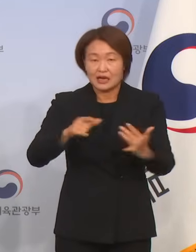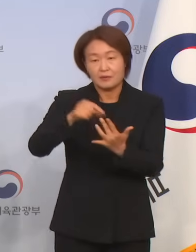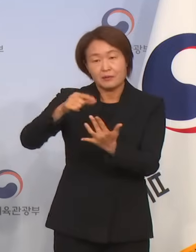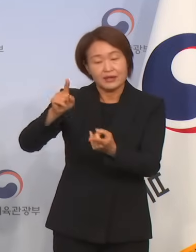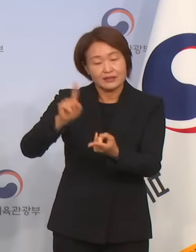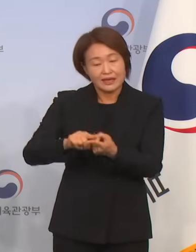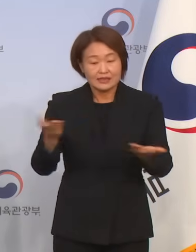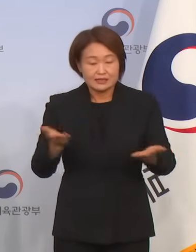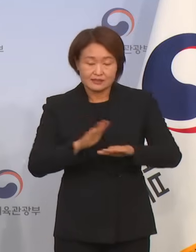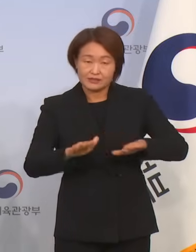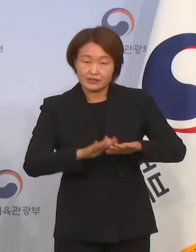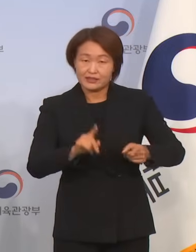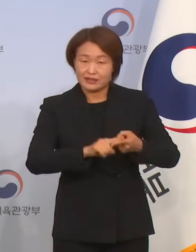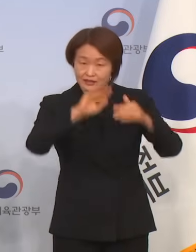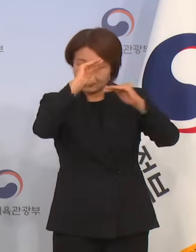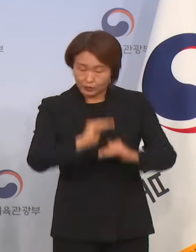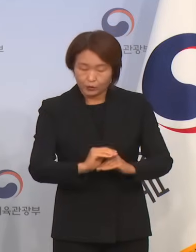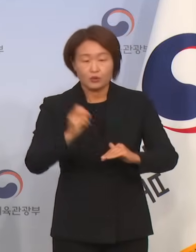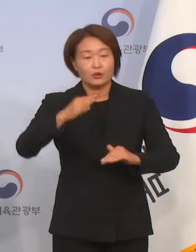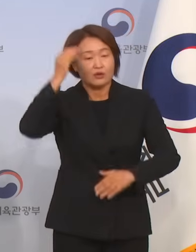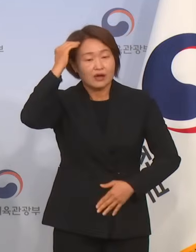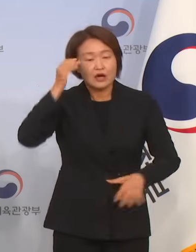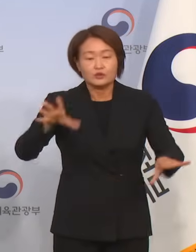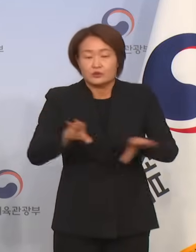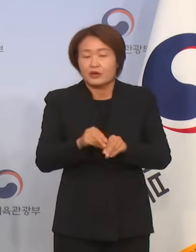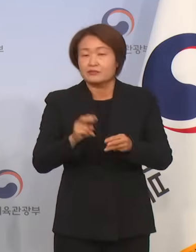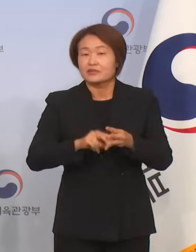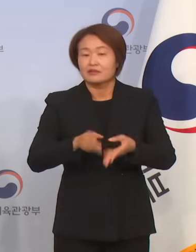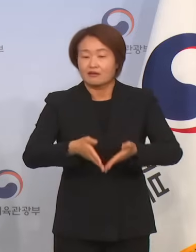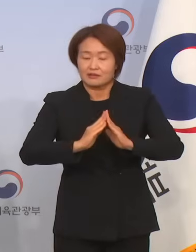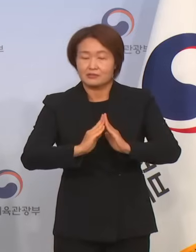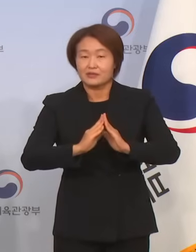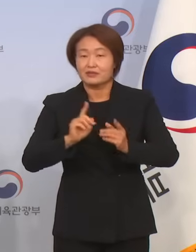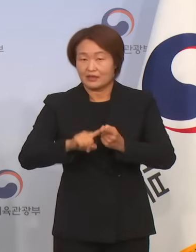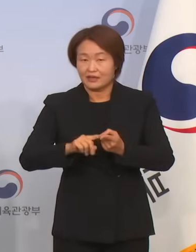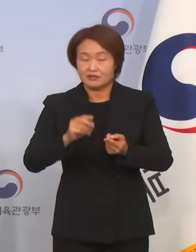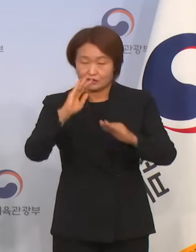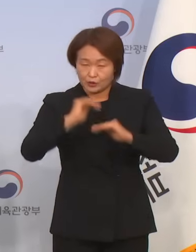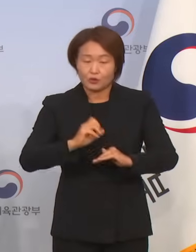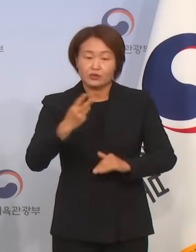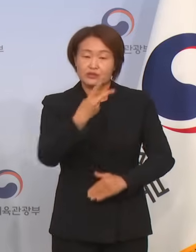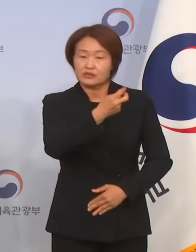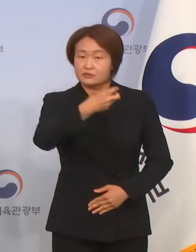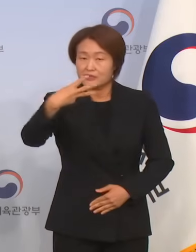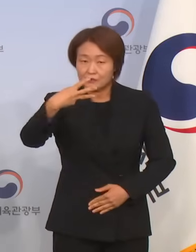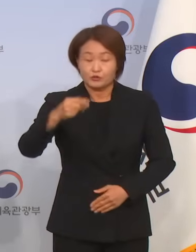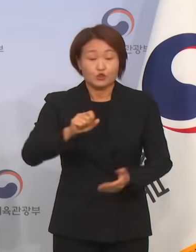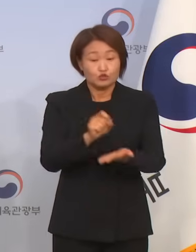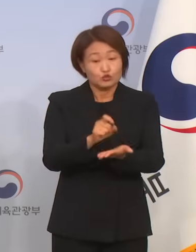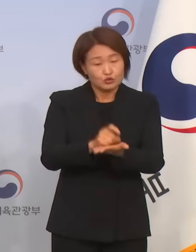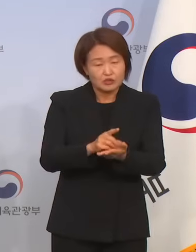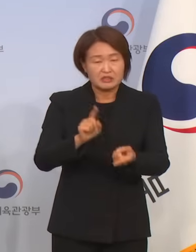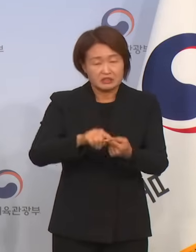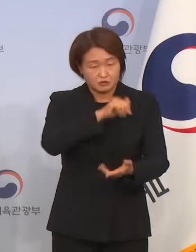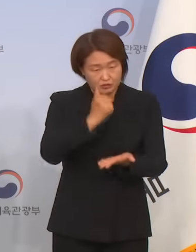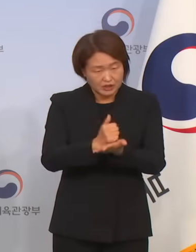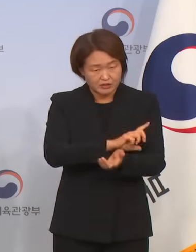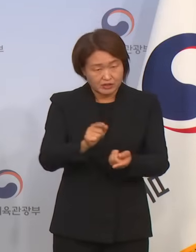처리, 대한민국 축구종합센터 건립, 2023년 축구인 사면 및